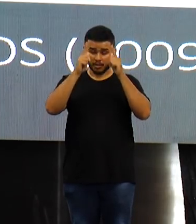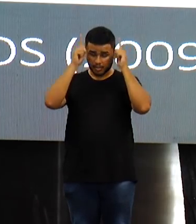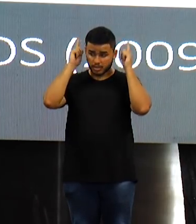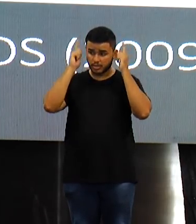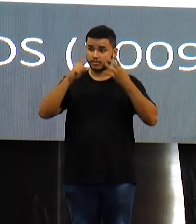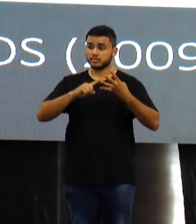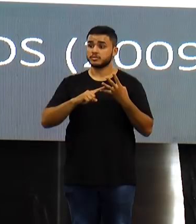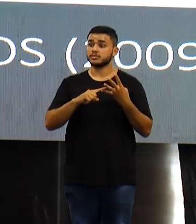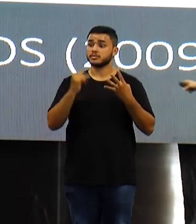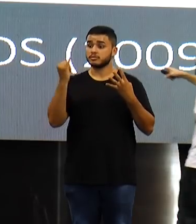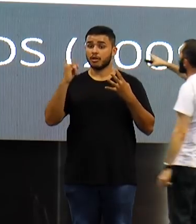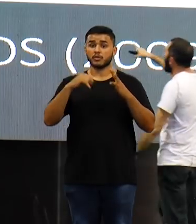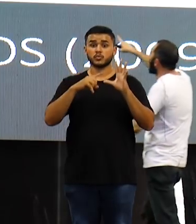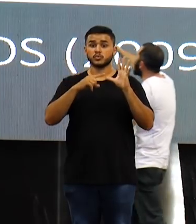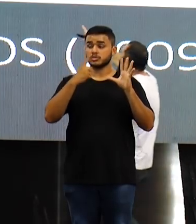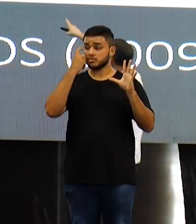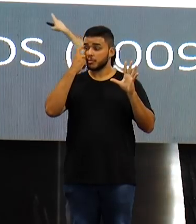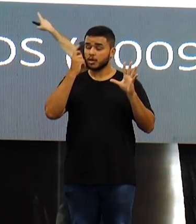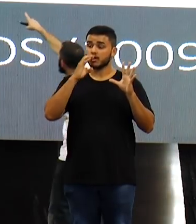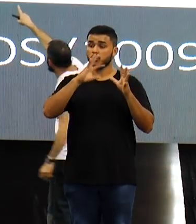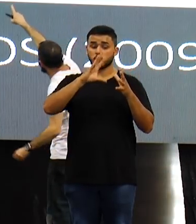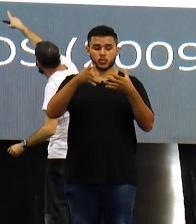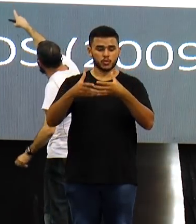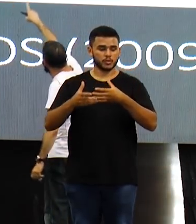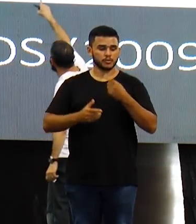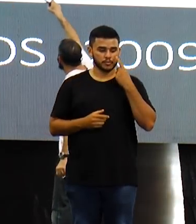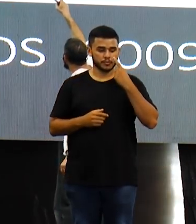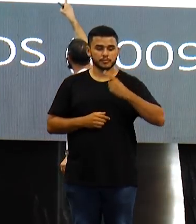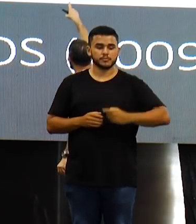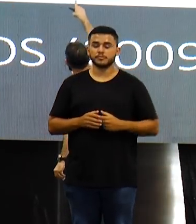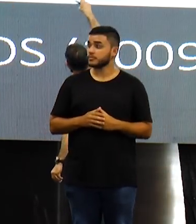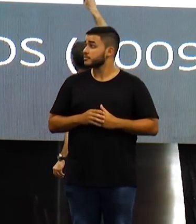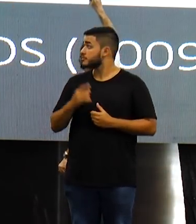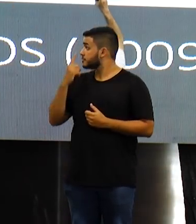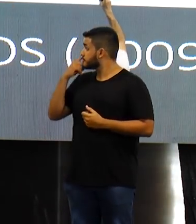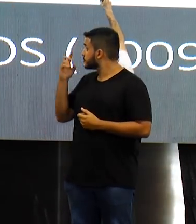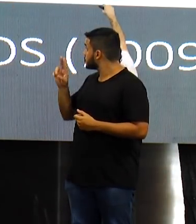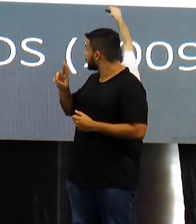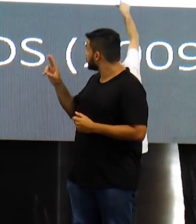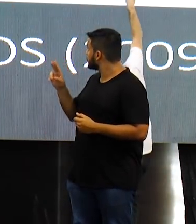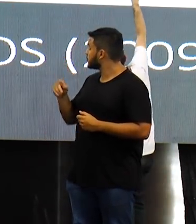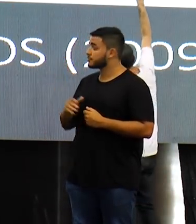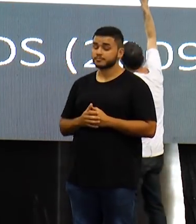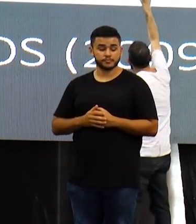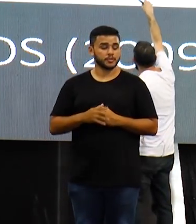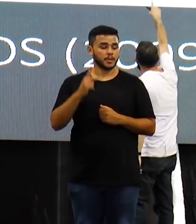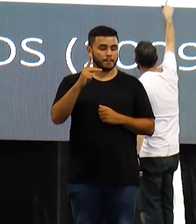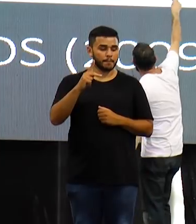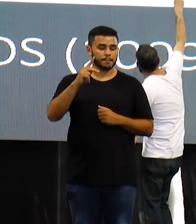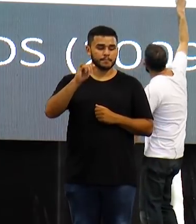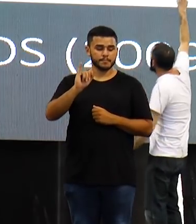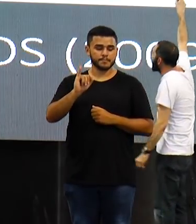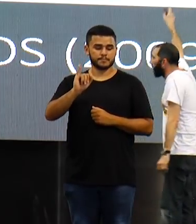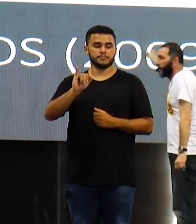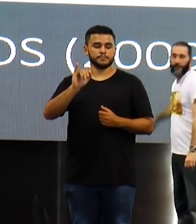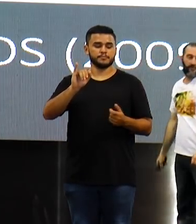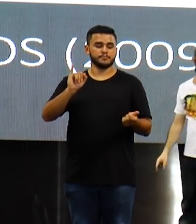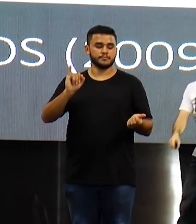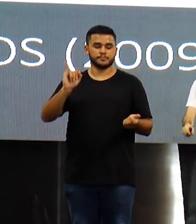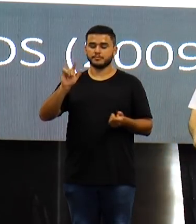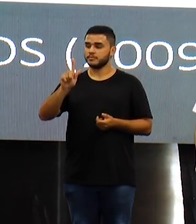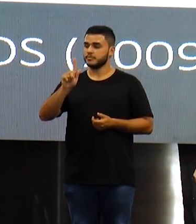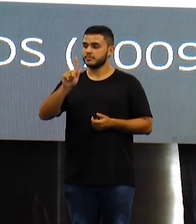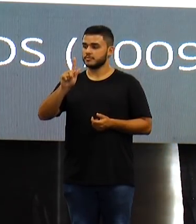Espanha. PIGs, vem daqui, ó, PIGs, Portugal, Irlanda, Itália, Grécia e